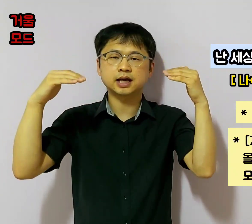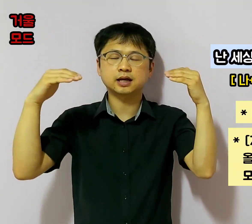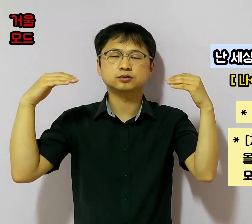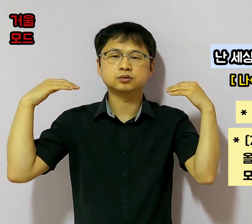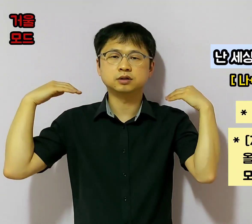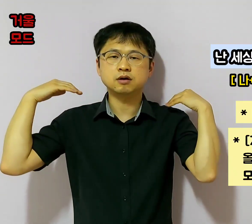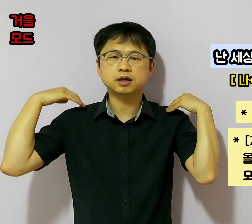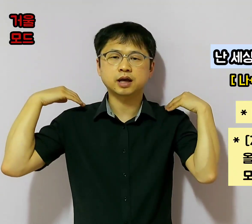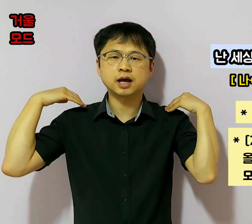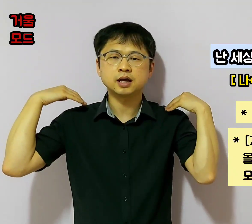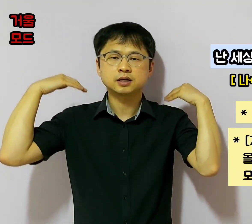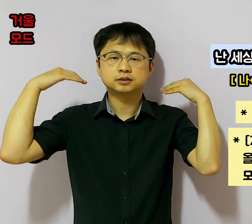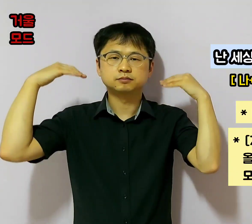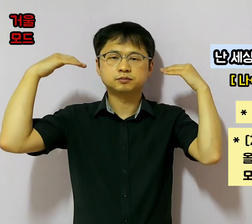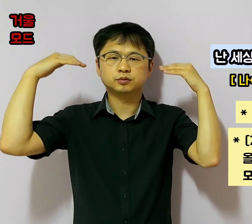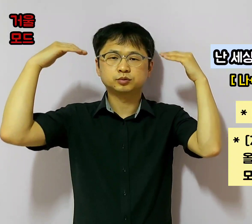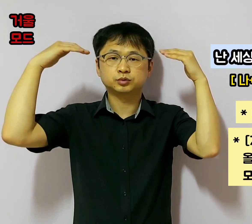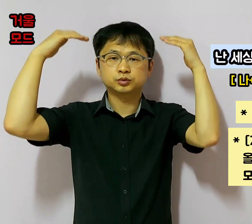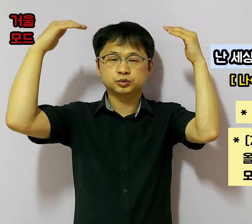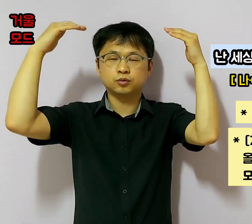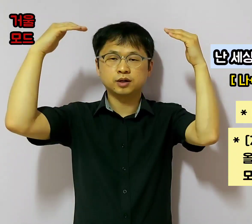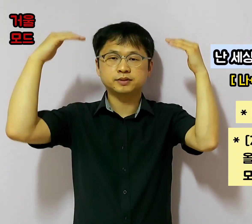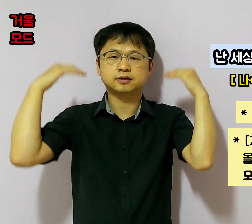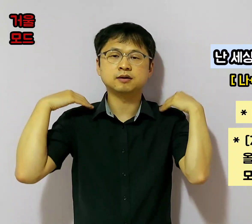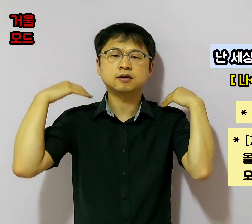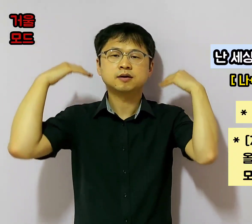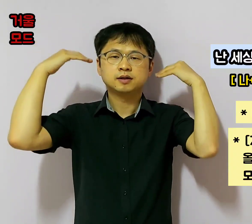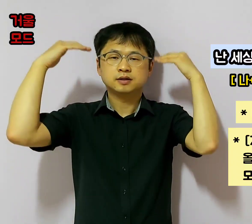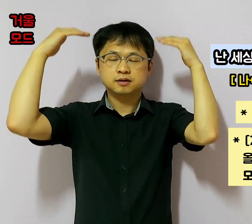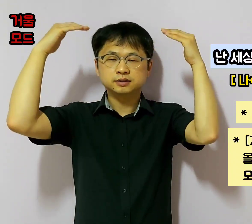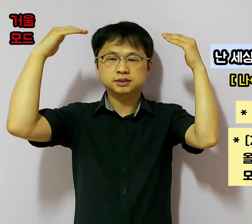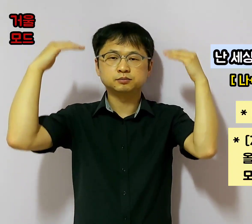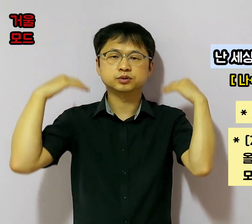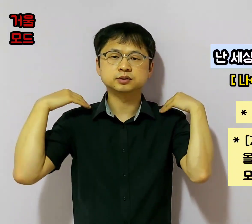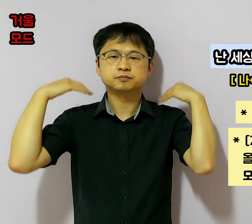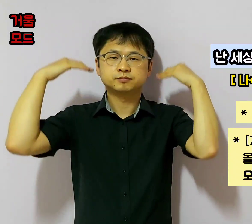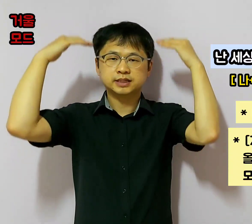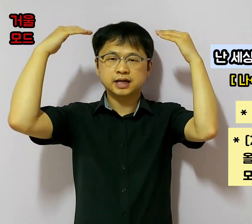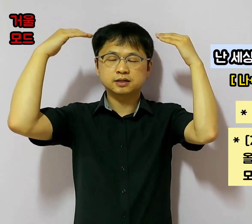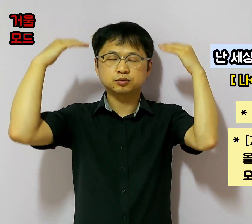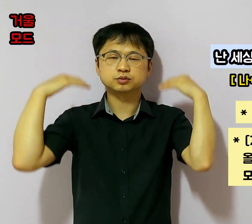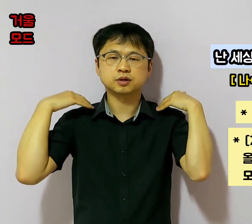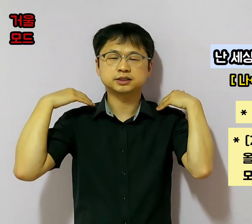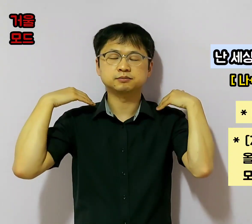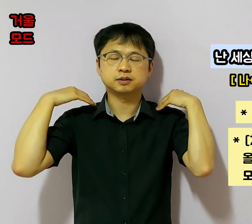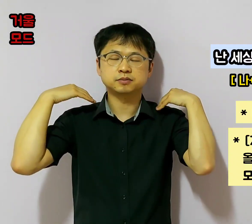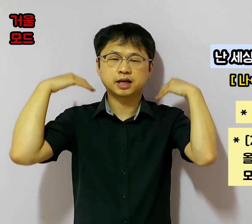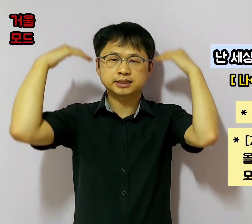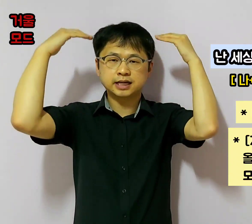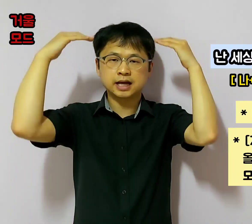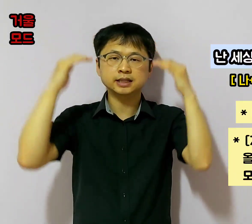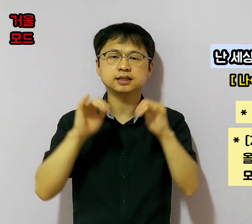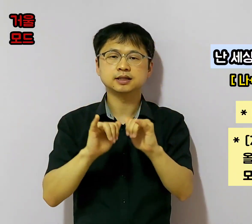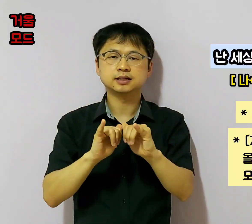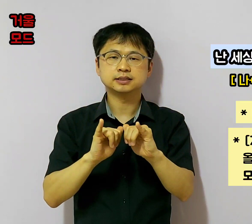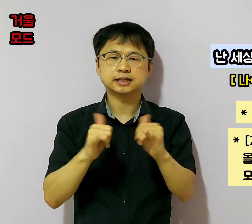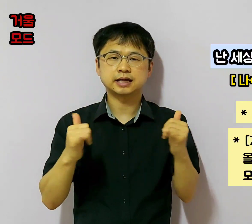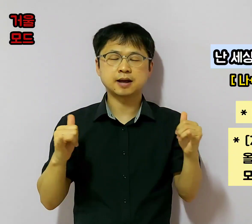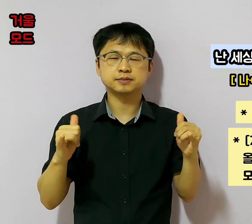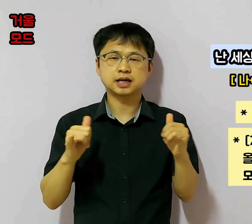라는 수어는 어깨가 점점점 슉슉슉 올라오면서 커지는 모습, 자라는 모습을 하시면 됩니다. 자란